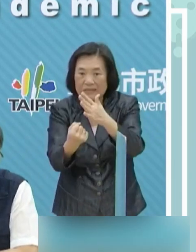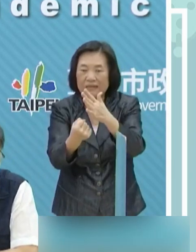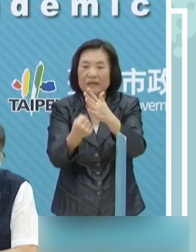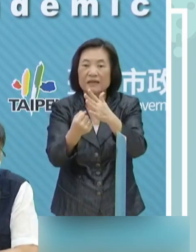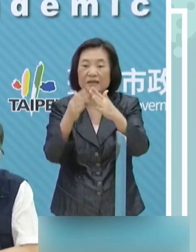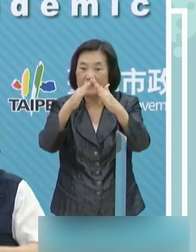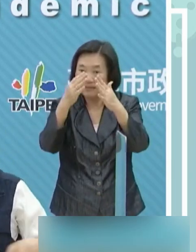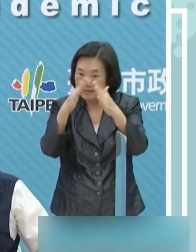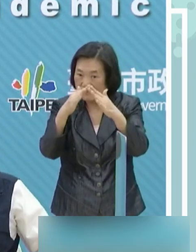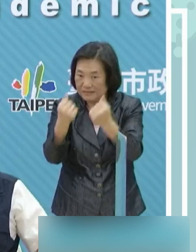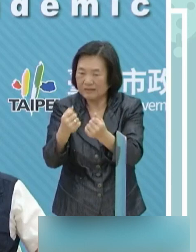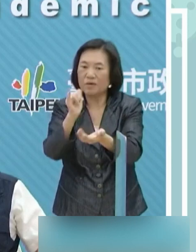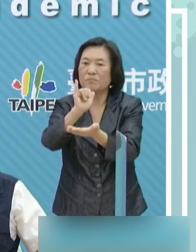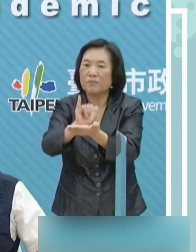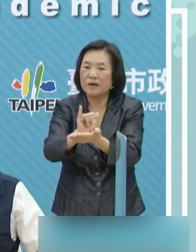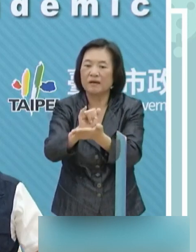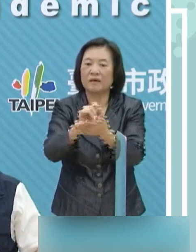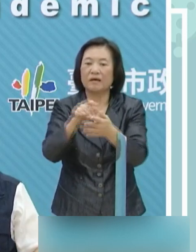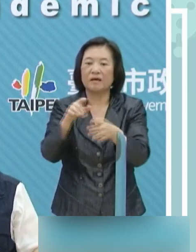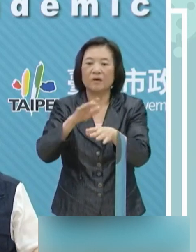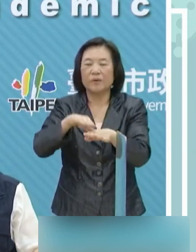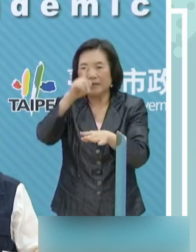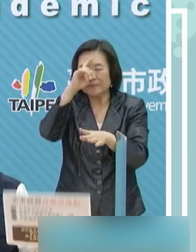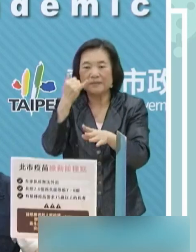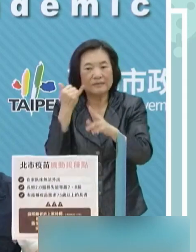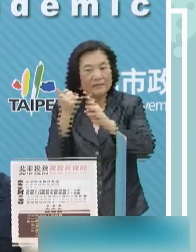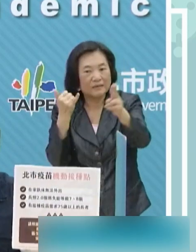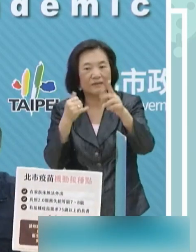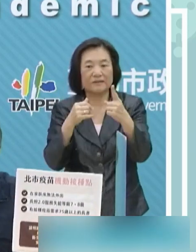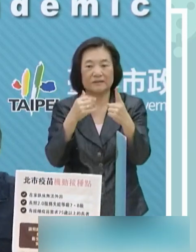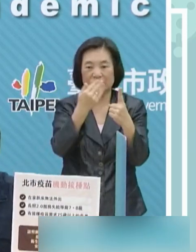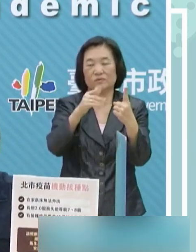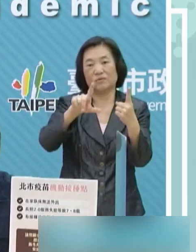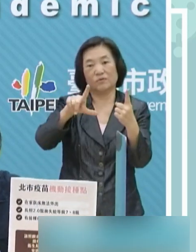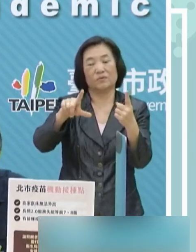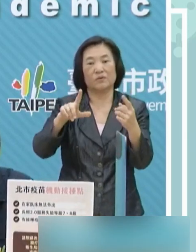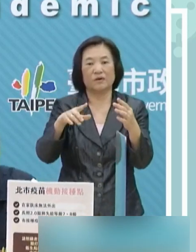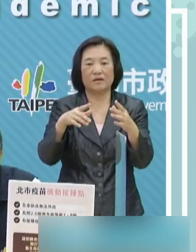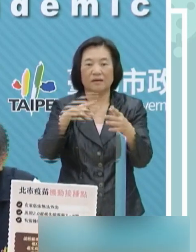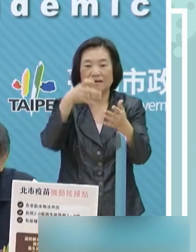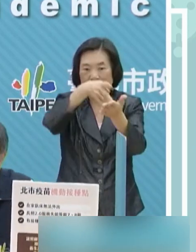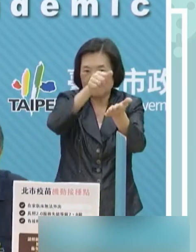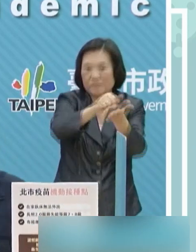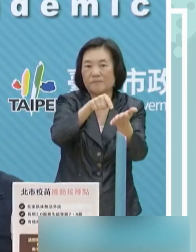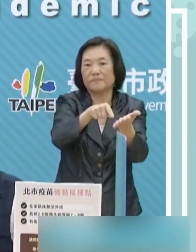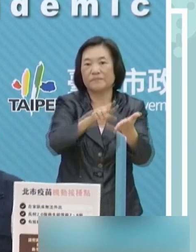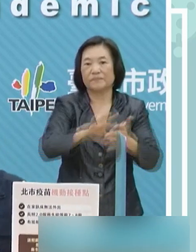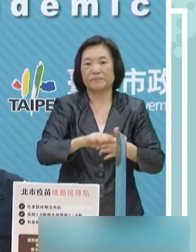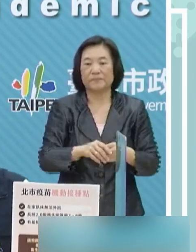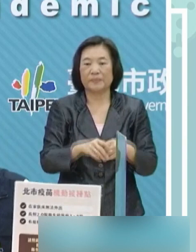超过了，我们就到继续在18号的上午继续打。原则上就是这样。至于